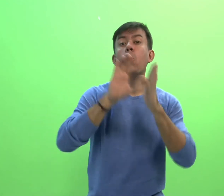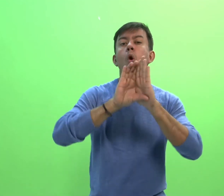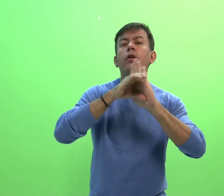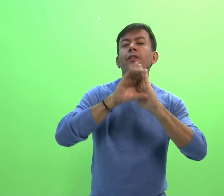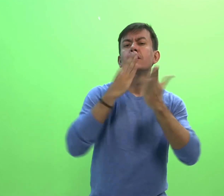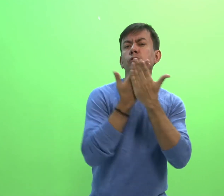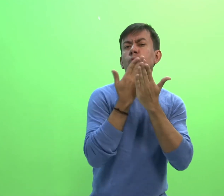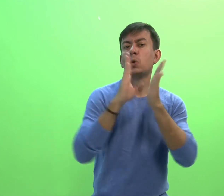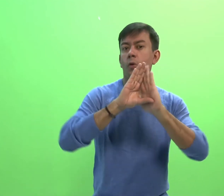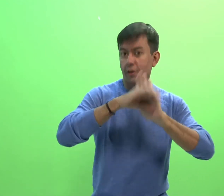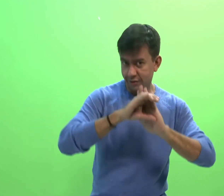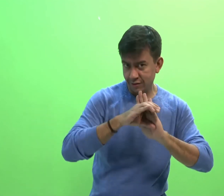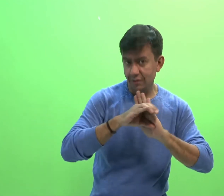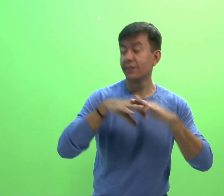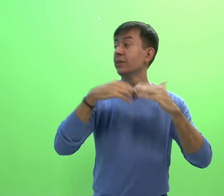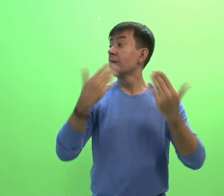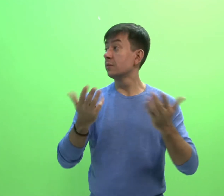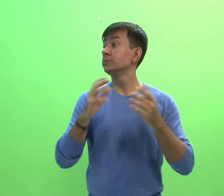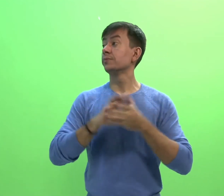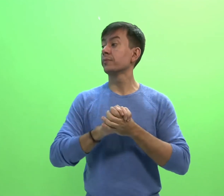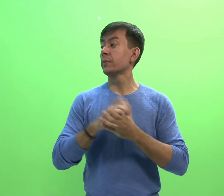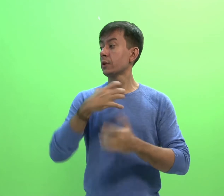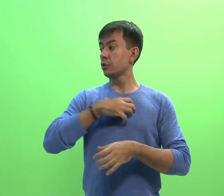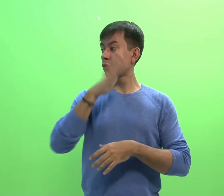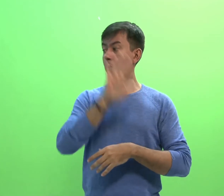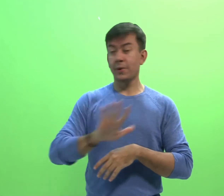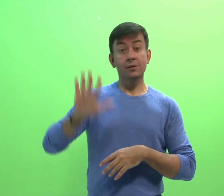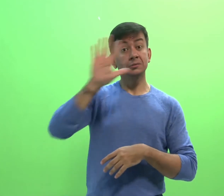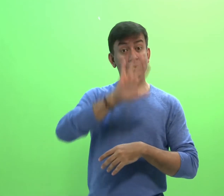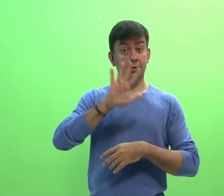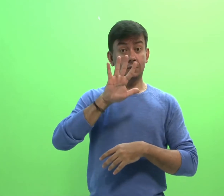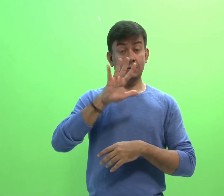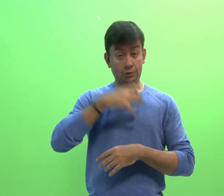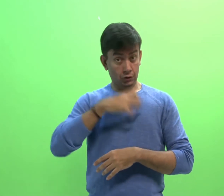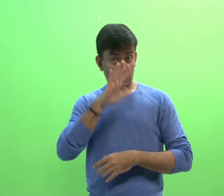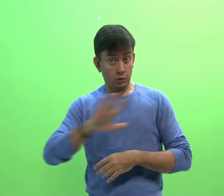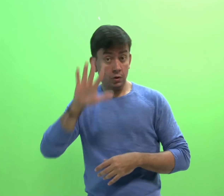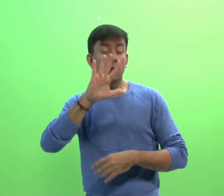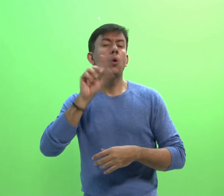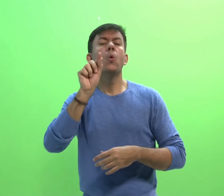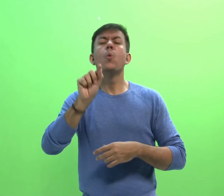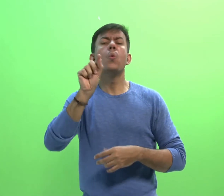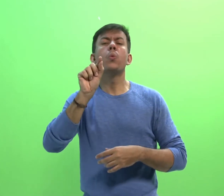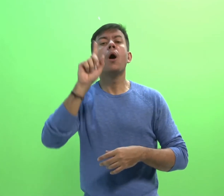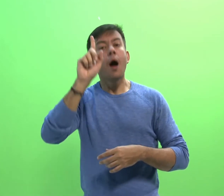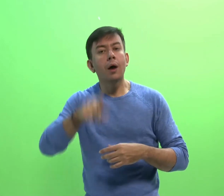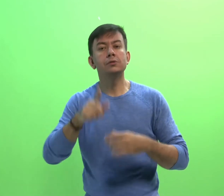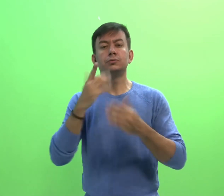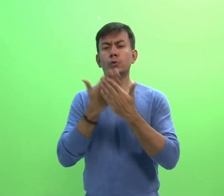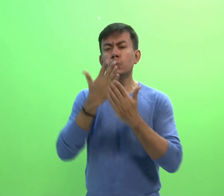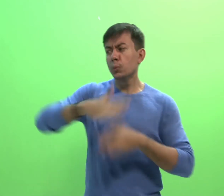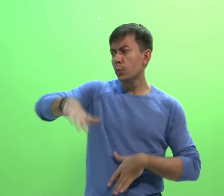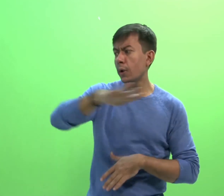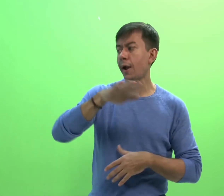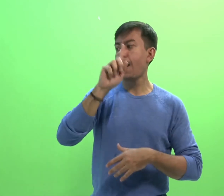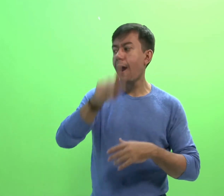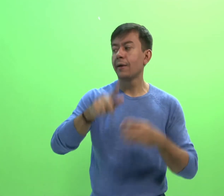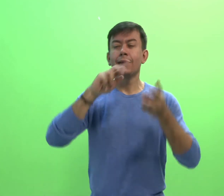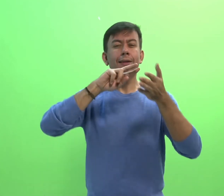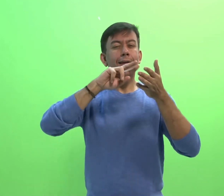A semântica vai estudar o conceito. Temos ainda a pragmática. A pragmática ela vai estudar